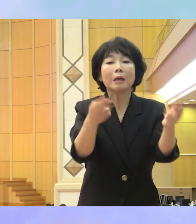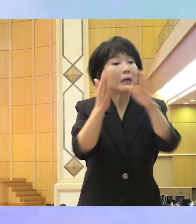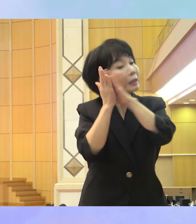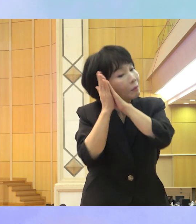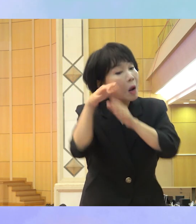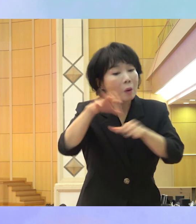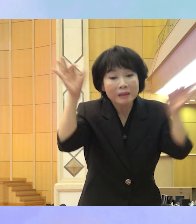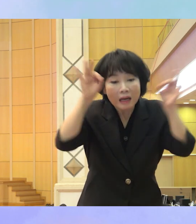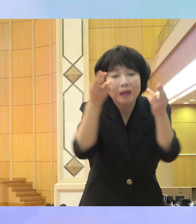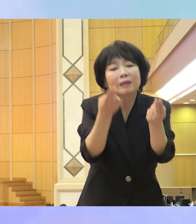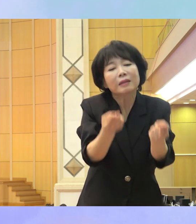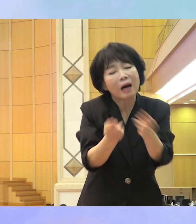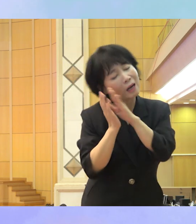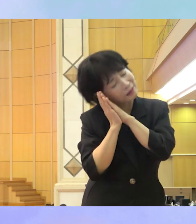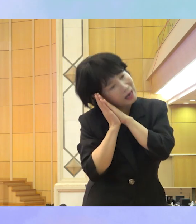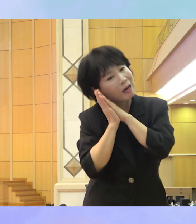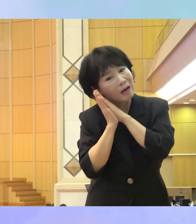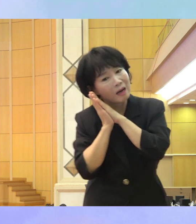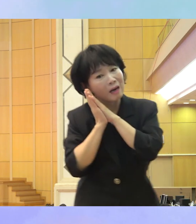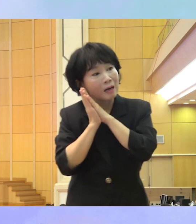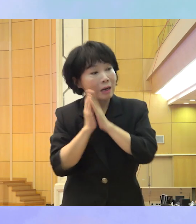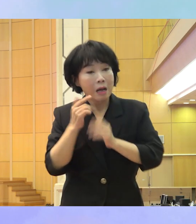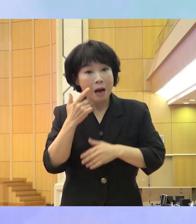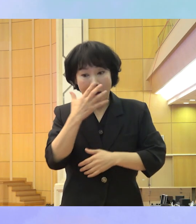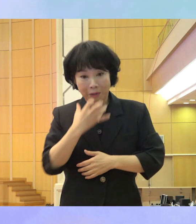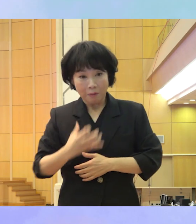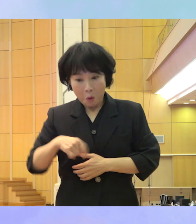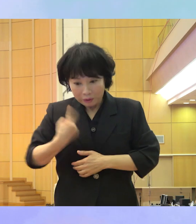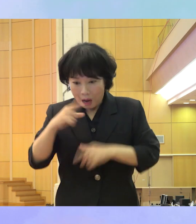때 밤새도록 잠을 못 잡니다.